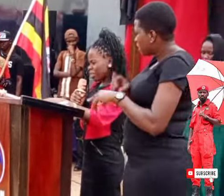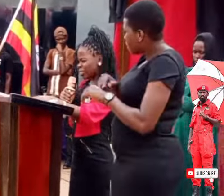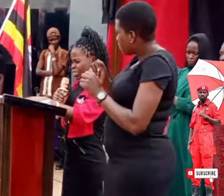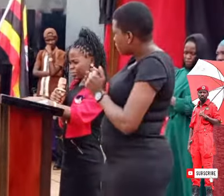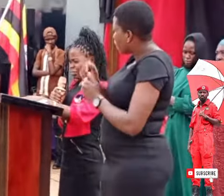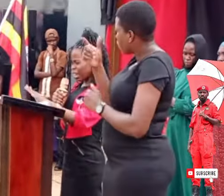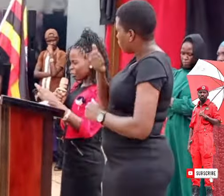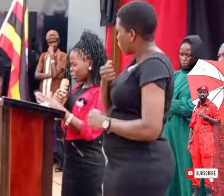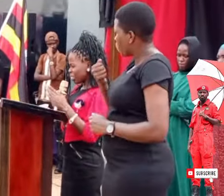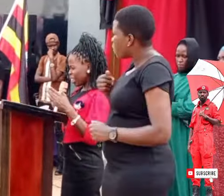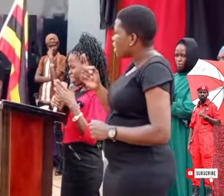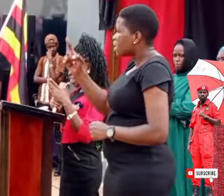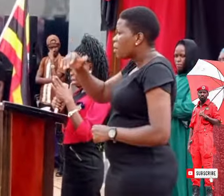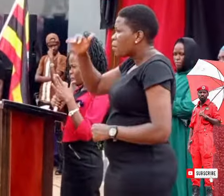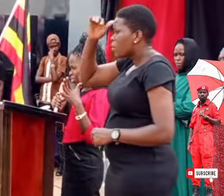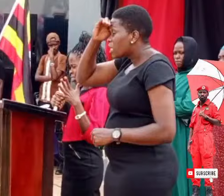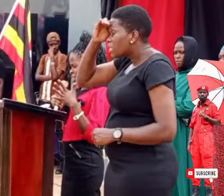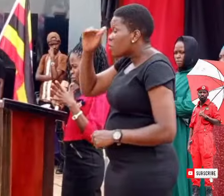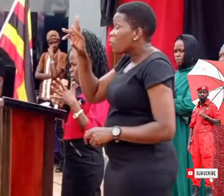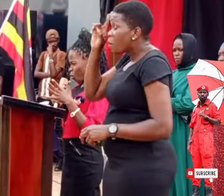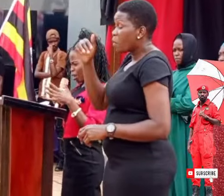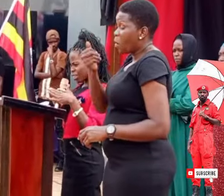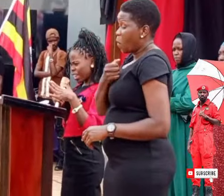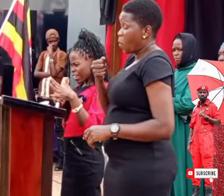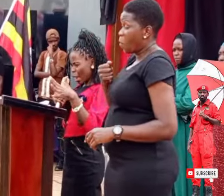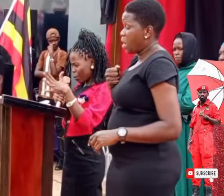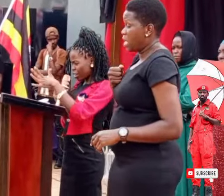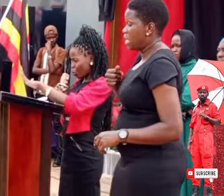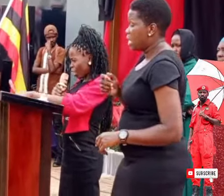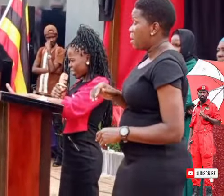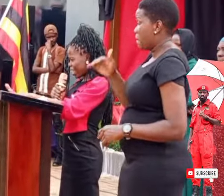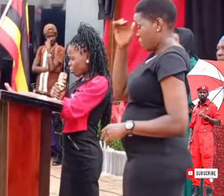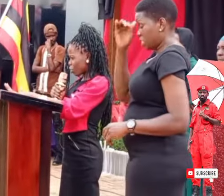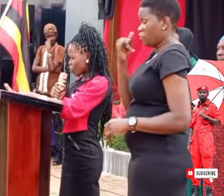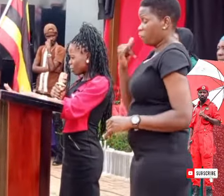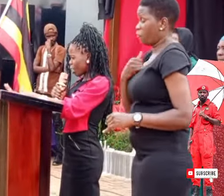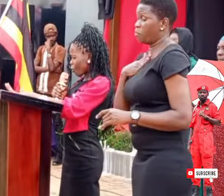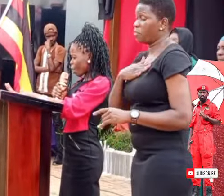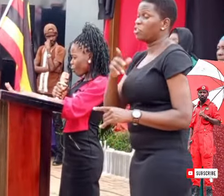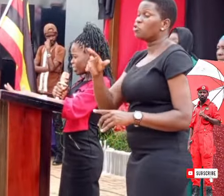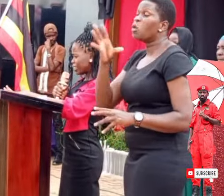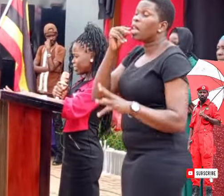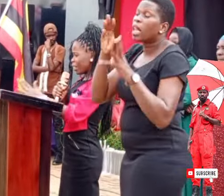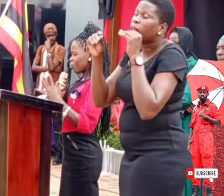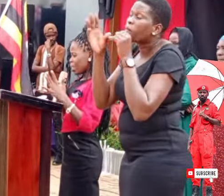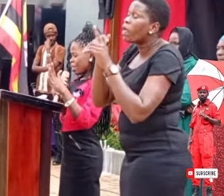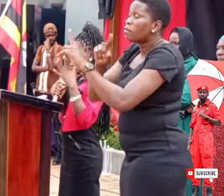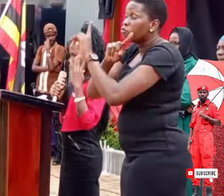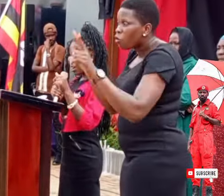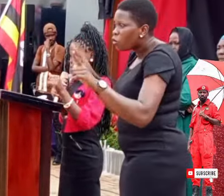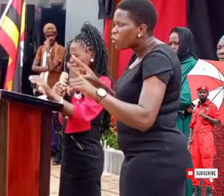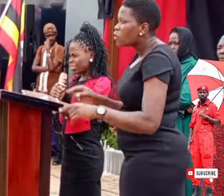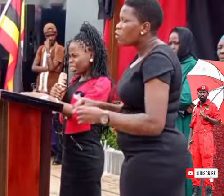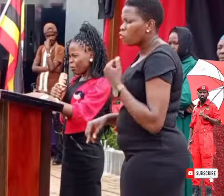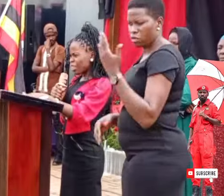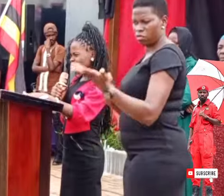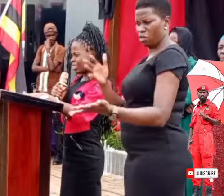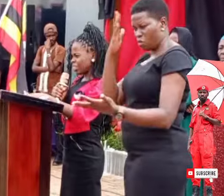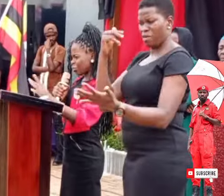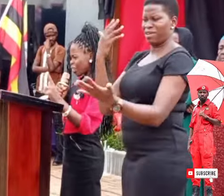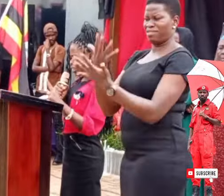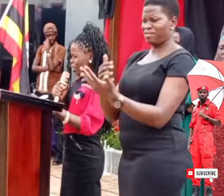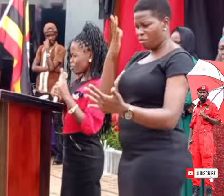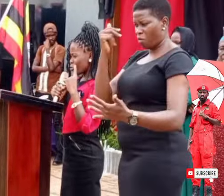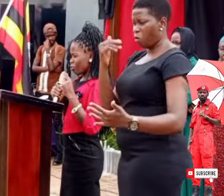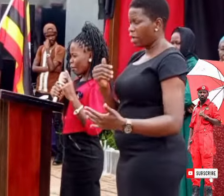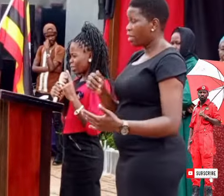ziweze kati waba omukyala ega ku polisi kati omusirikali yali yankwaniza eddoobo yali yankwaniza okugenda nga njogera omusango gwankwasiza nebakuza